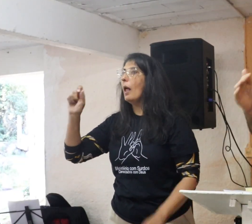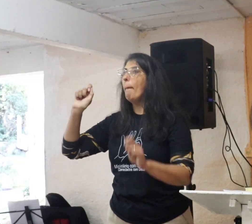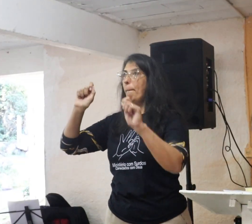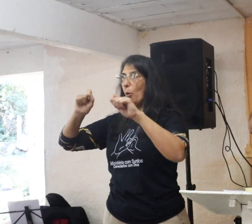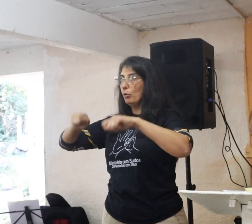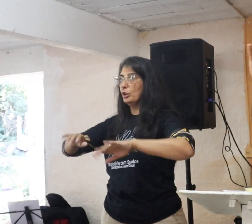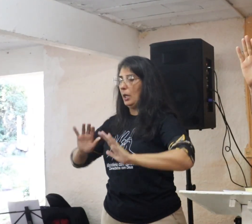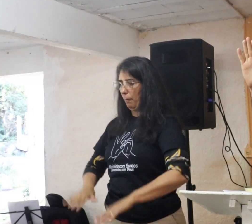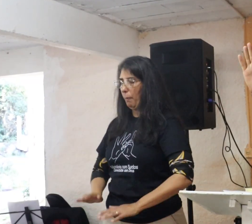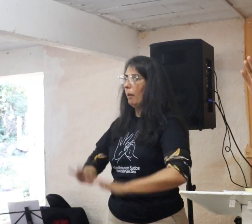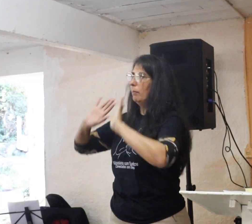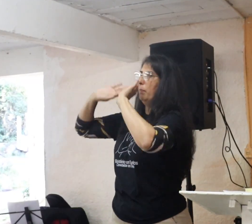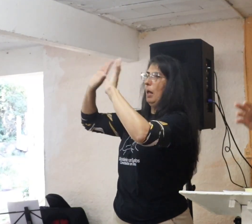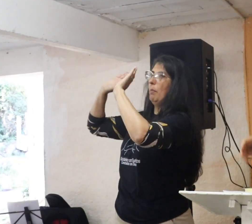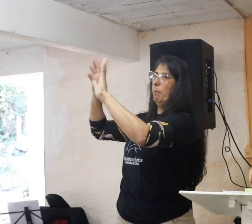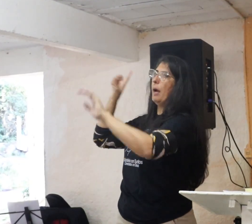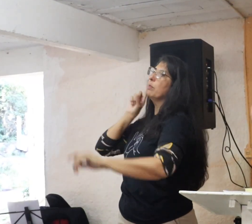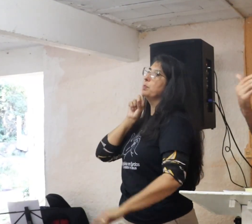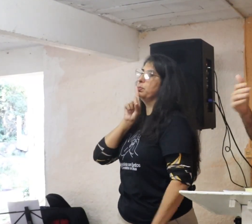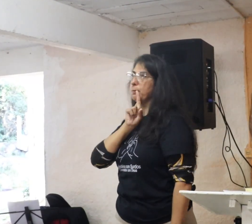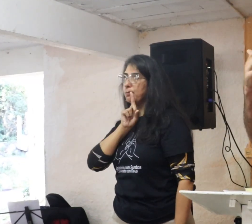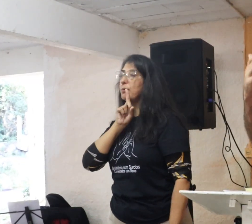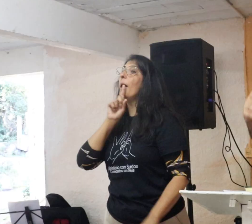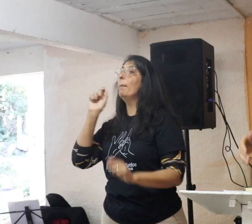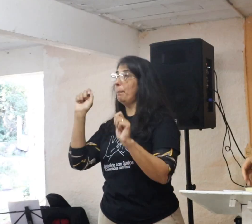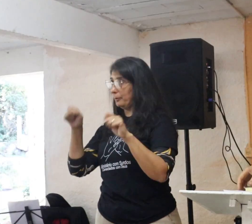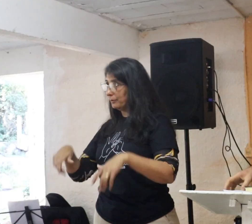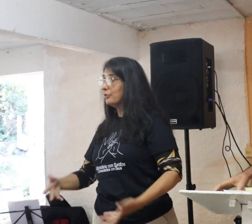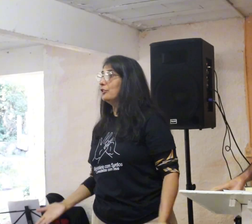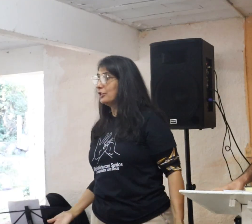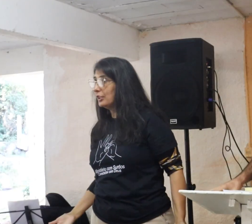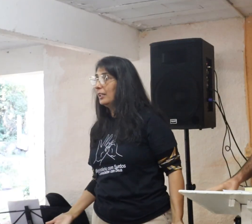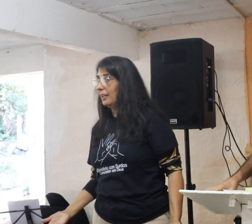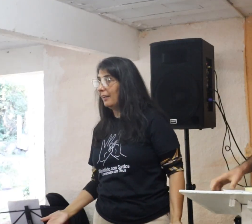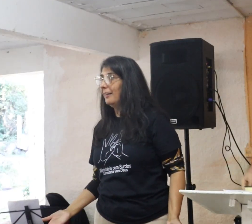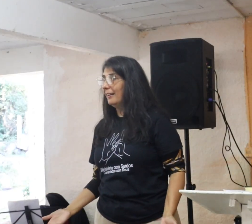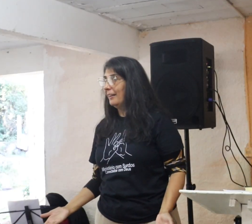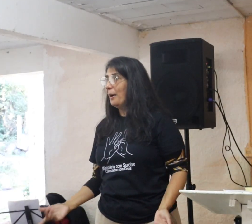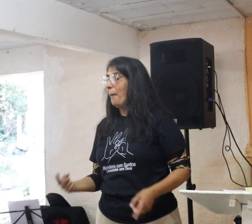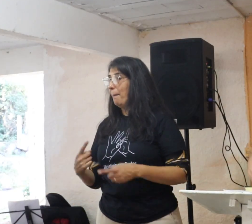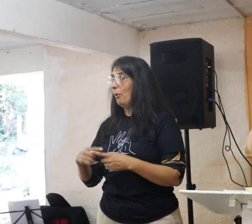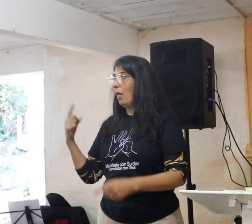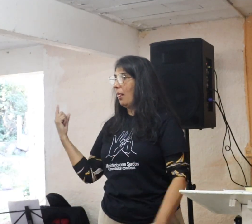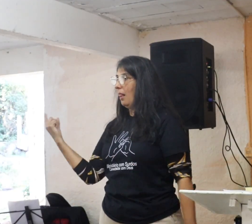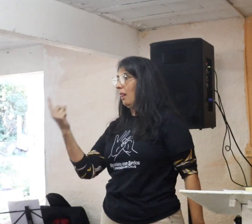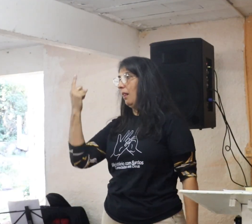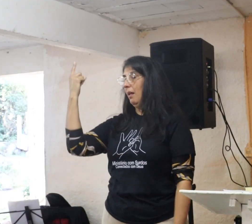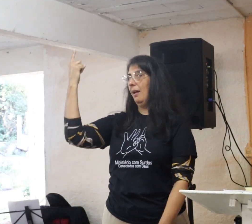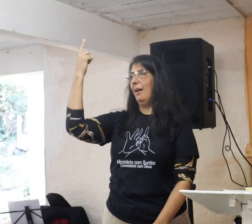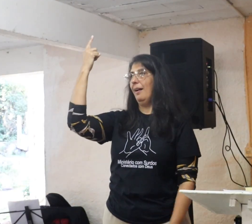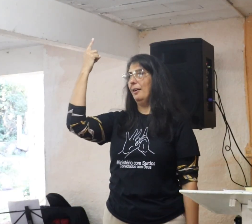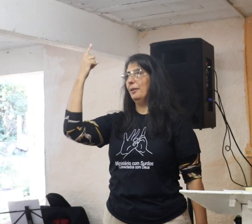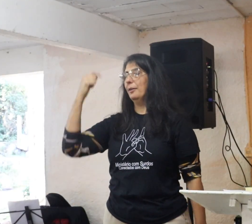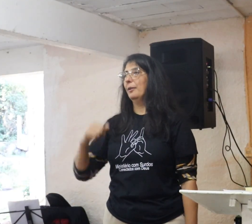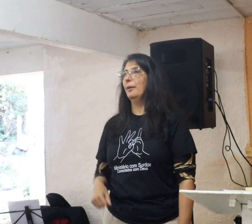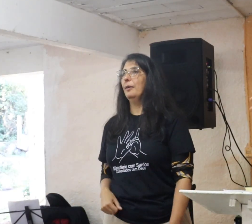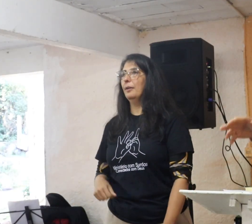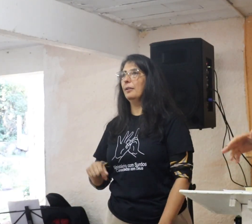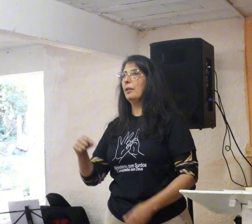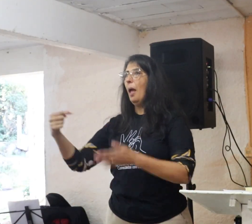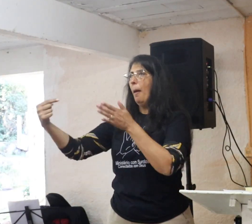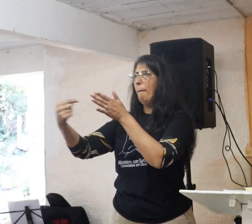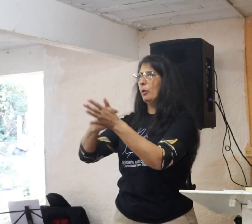né? Mas podia jogar assim tranquilamente, disputando com aqueles camaradas lá. E alguns irmãos já me perguntaram, eu não